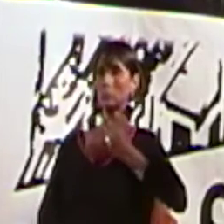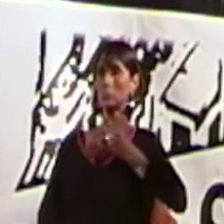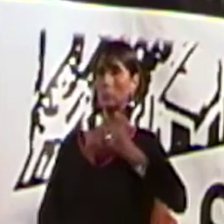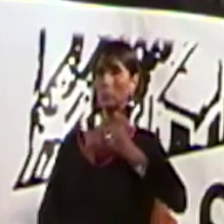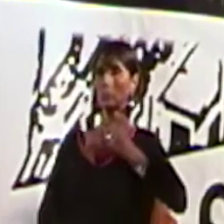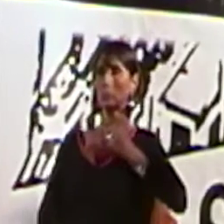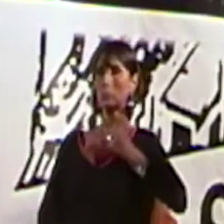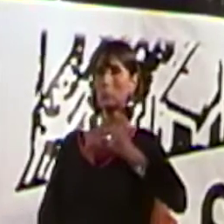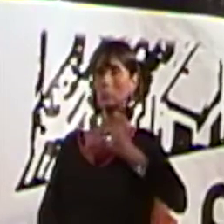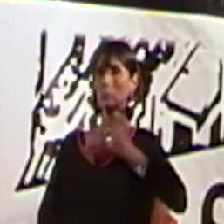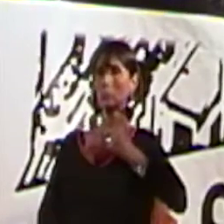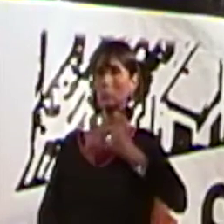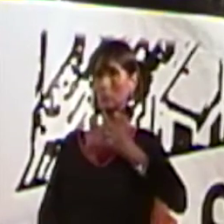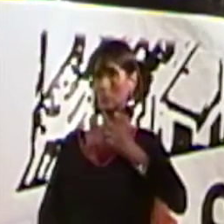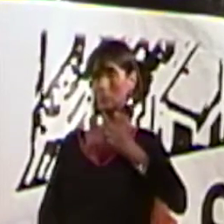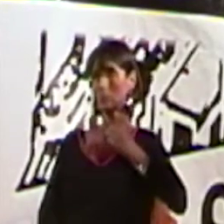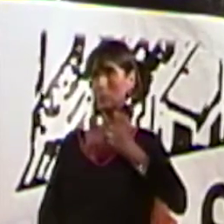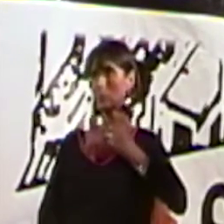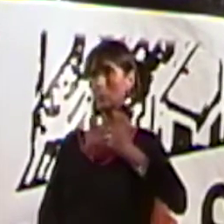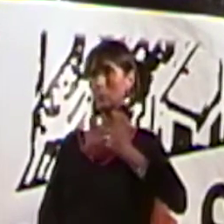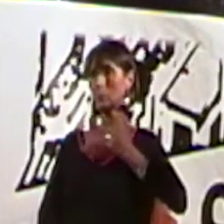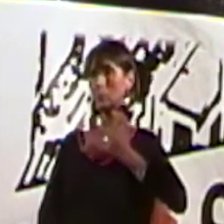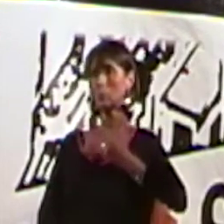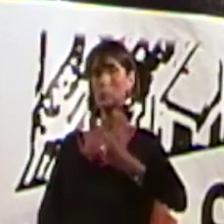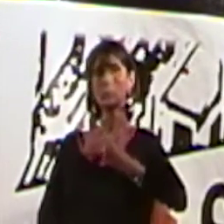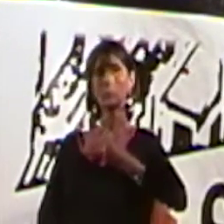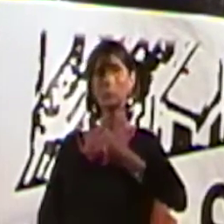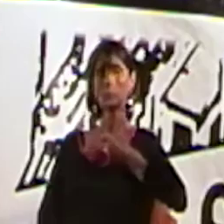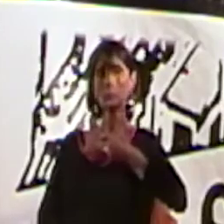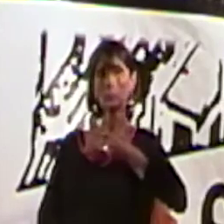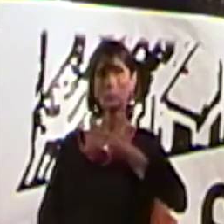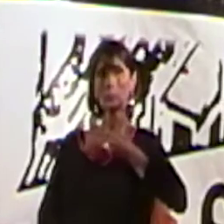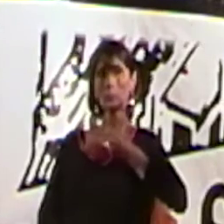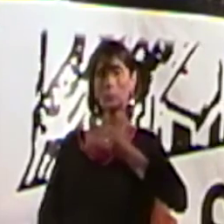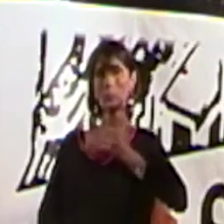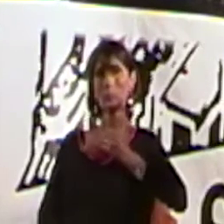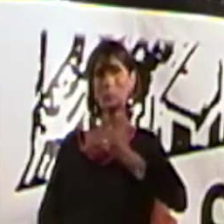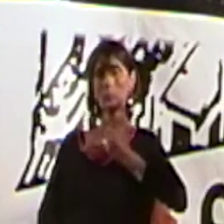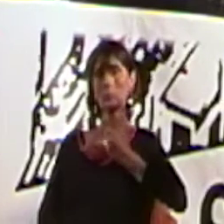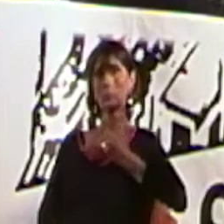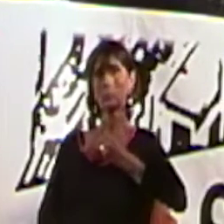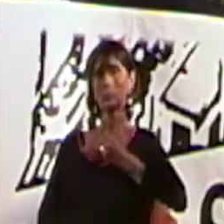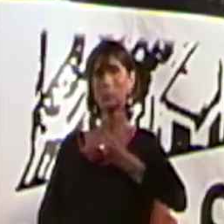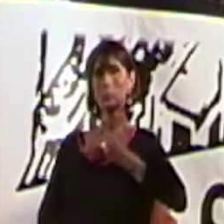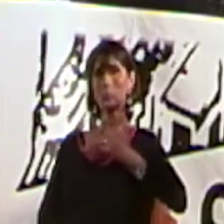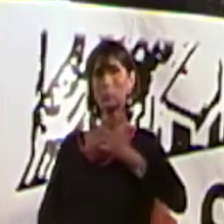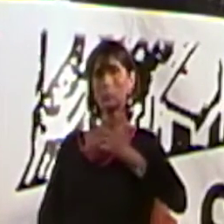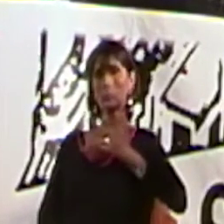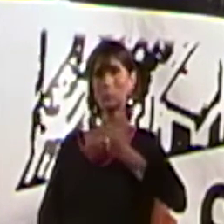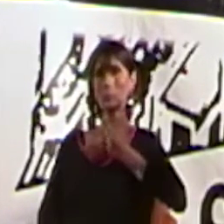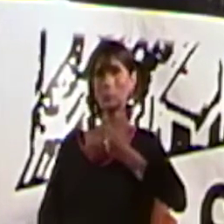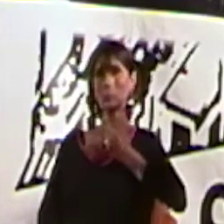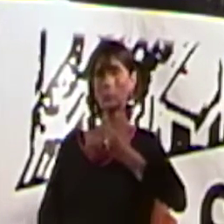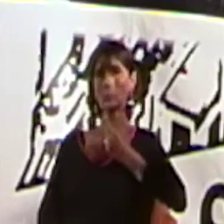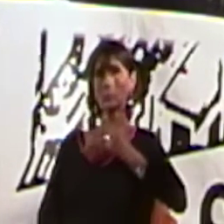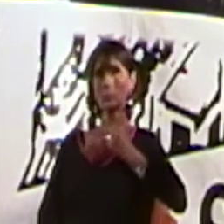finit coincée dans les institutions, même si celles-ci sont aux mains d'un gouvernement dit radical et qui pourtant n'aura pas hésité à envoyer sa police